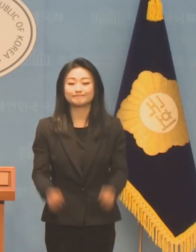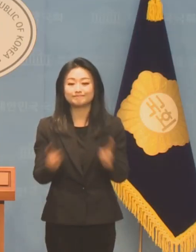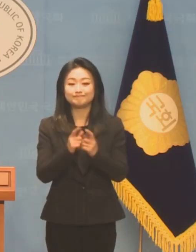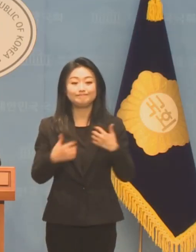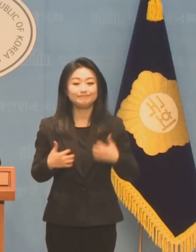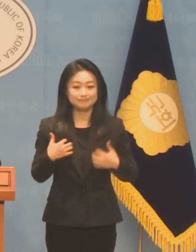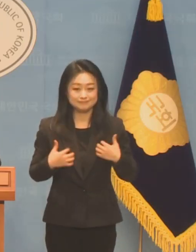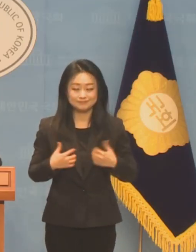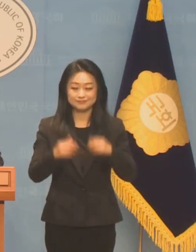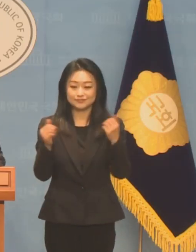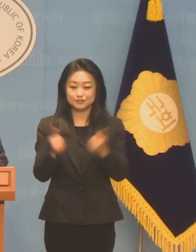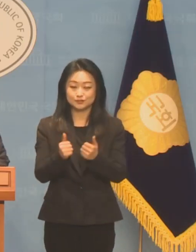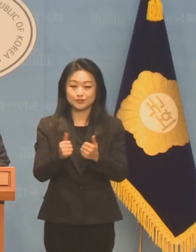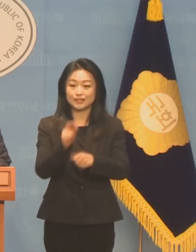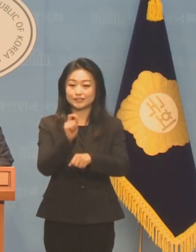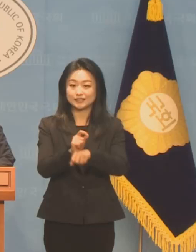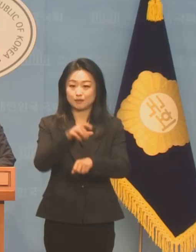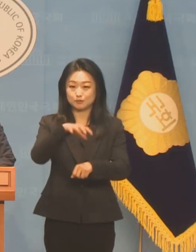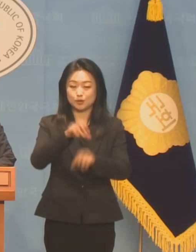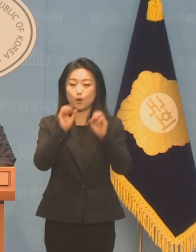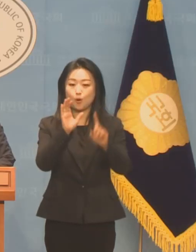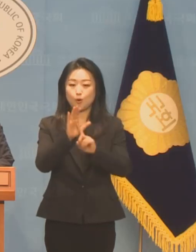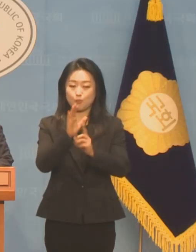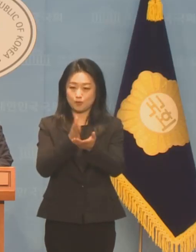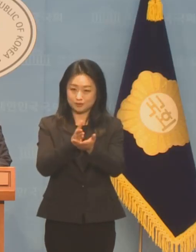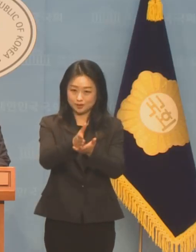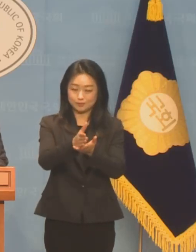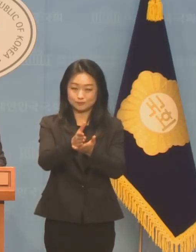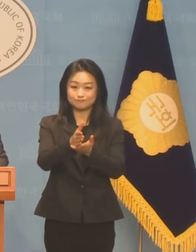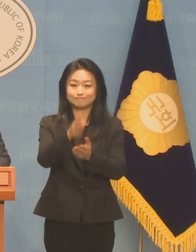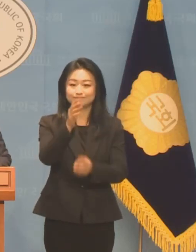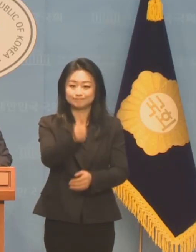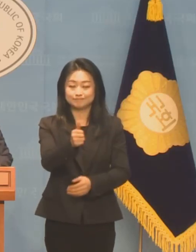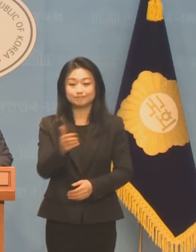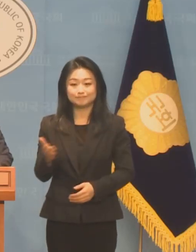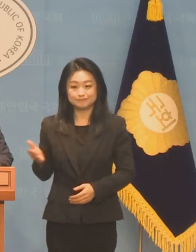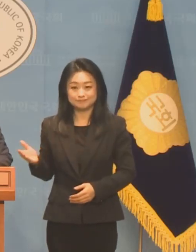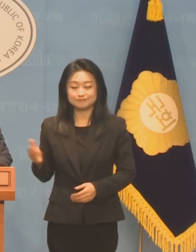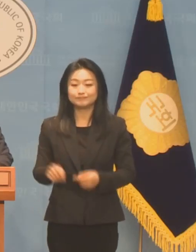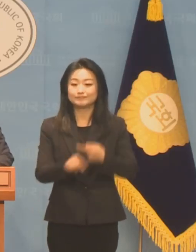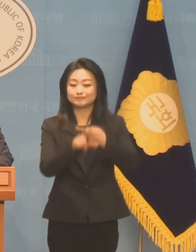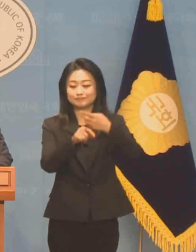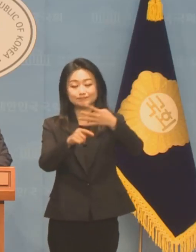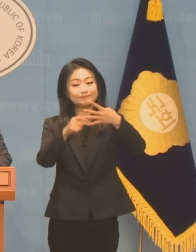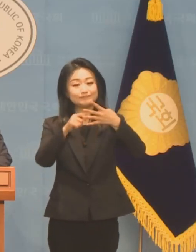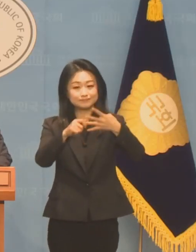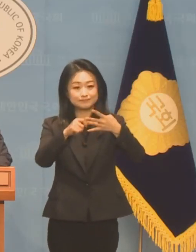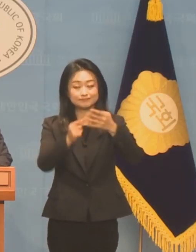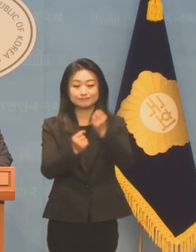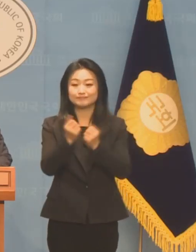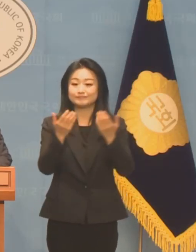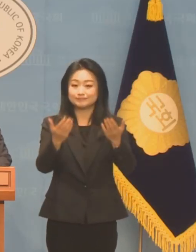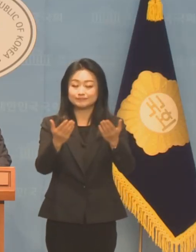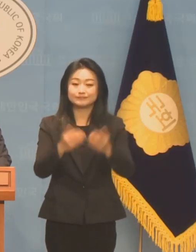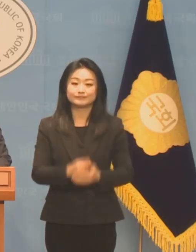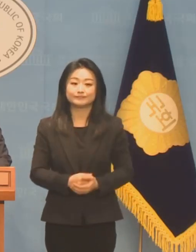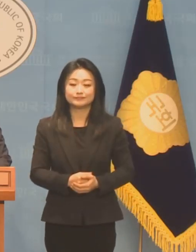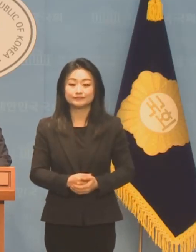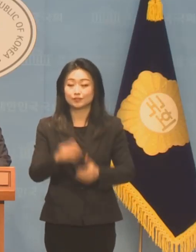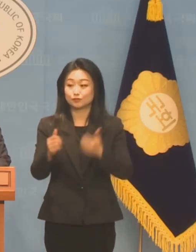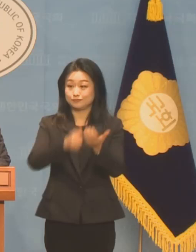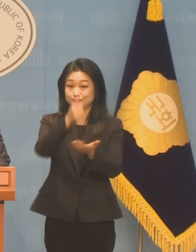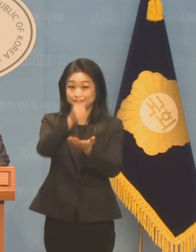안녕하십니까. 국회 사무처 공보기획관입니다. 1월 셋째 주 정례 브리핑을 시작하겠습니다. 먼저